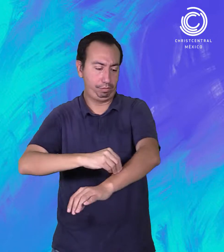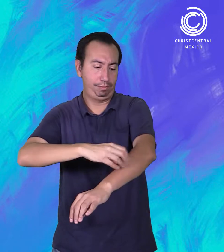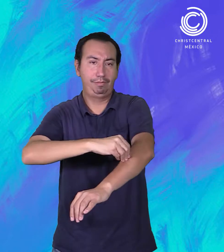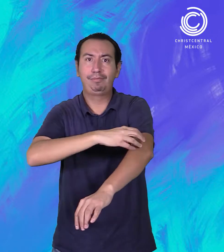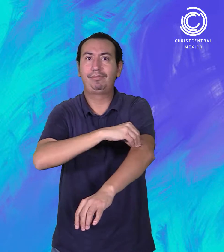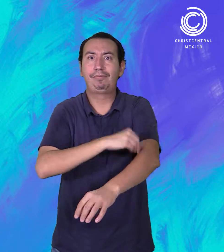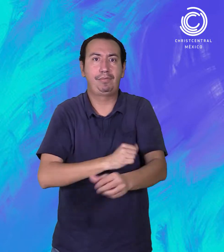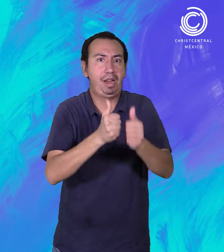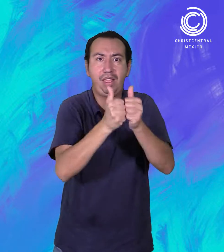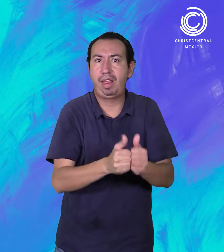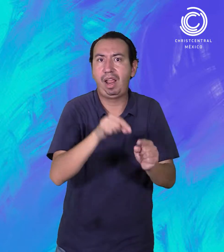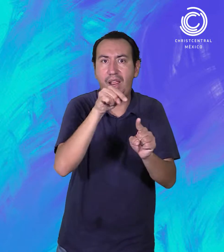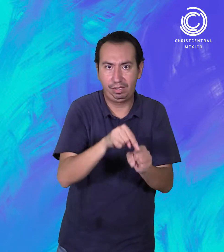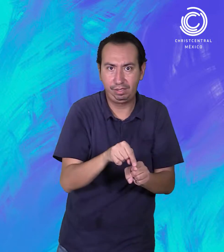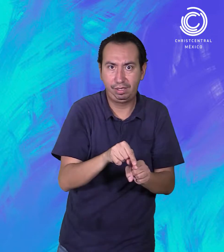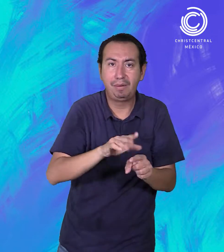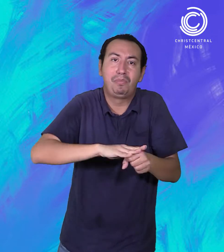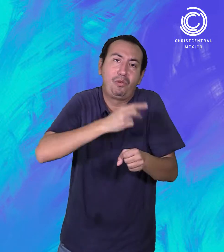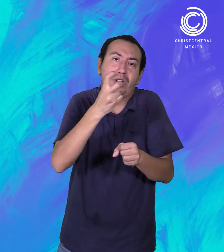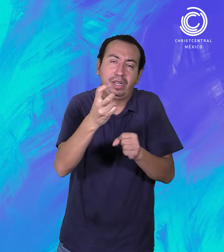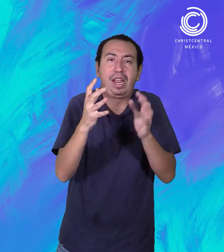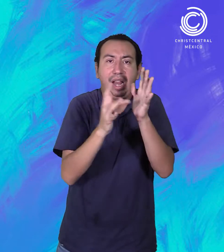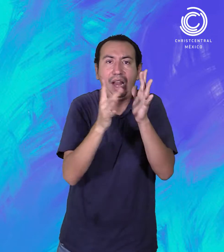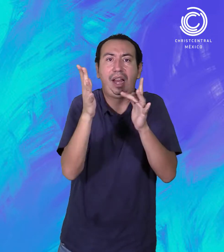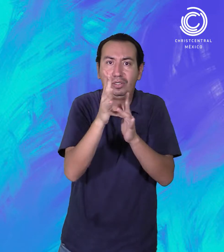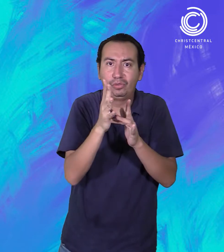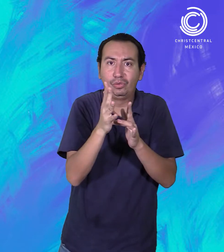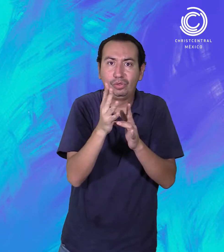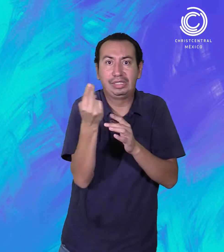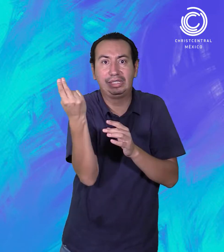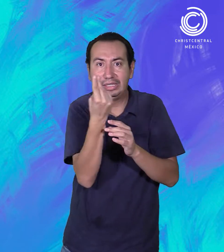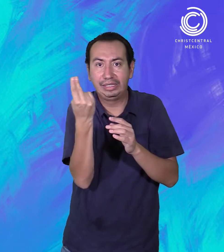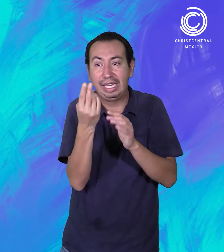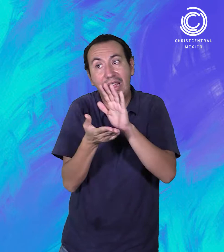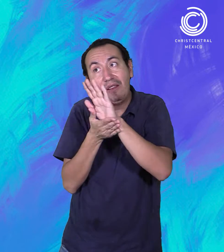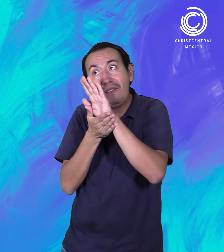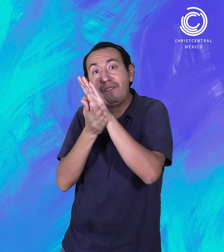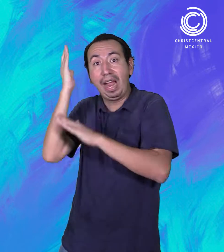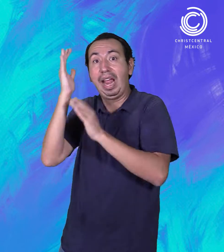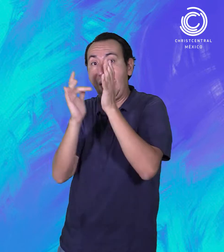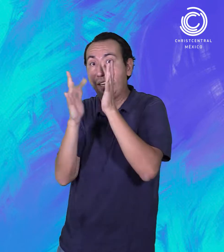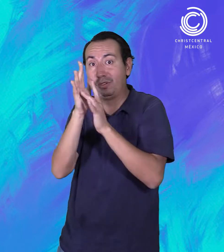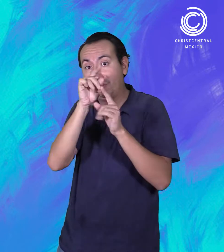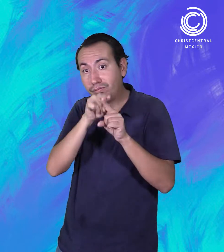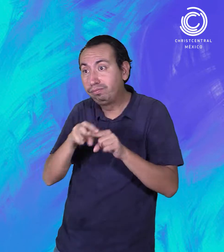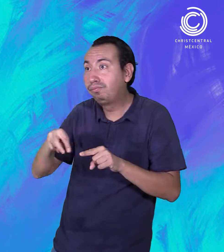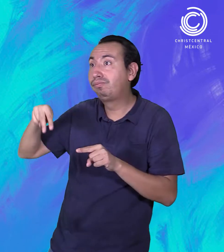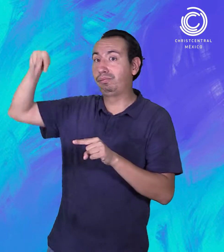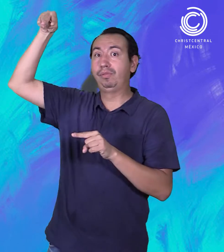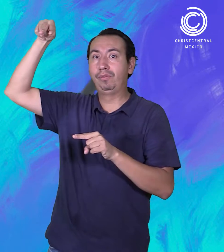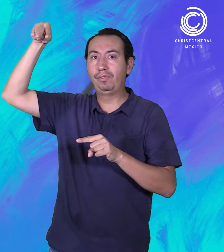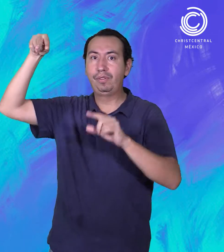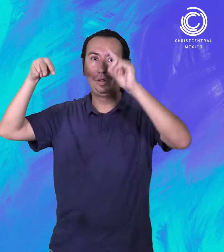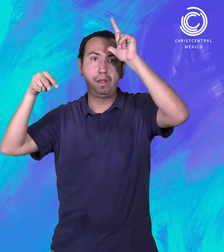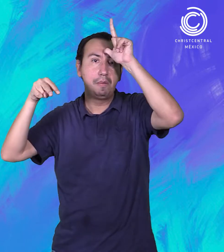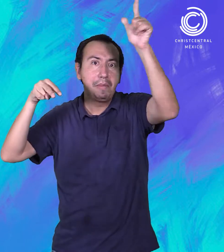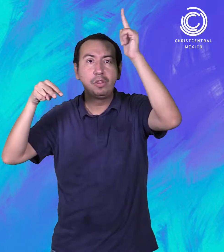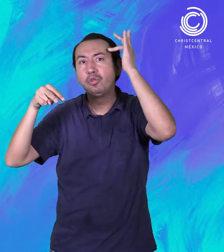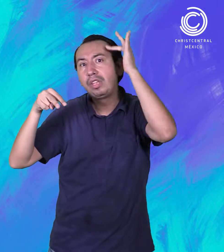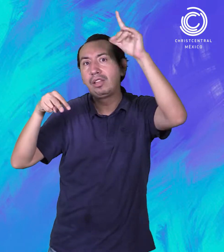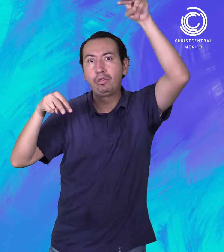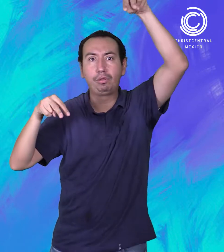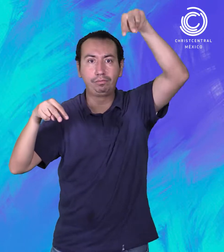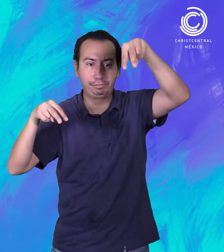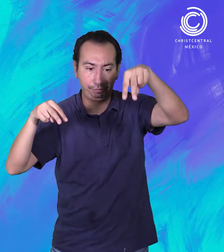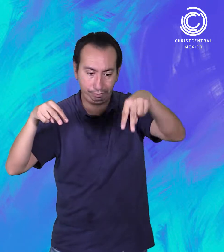impedido por una situación física. Precisamente por eso Jesús les está diciendo entonces a los apóstoles, les conviene que